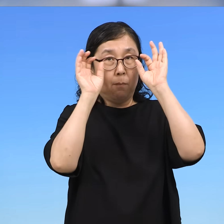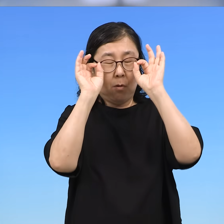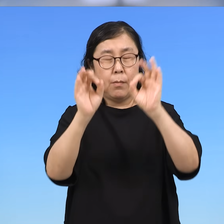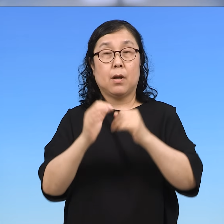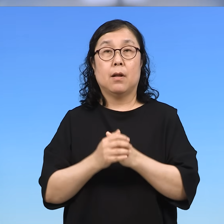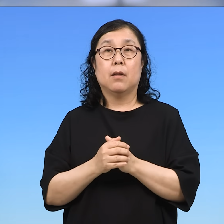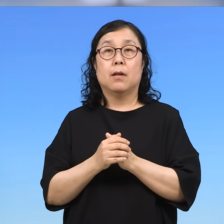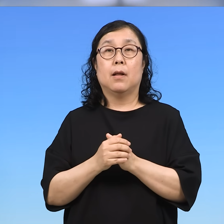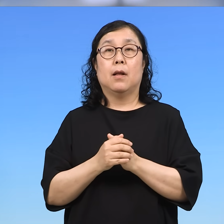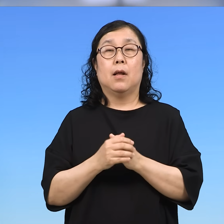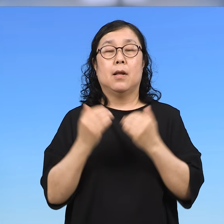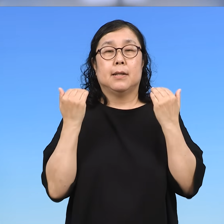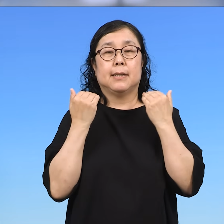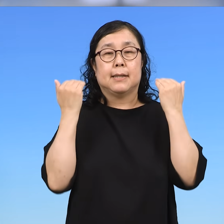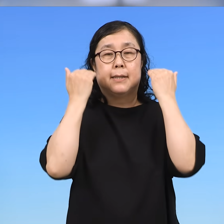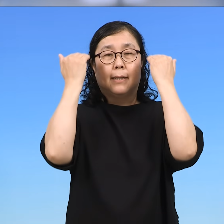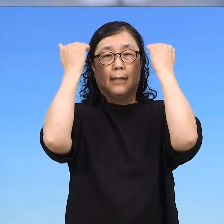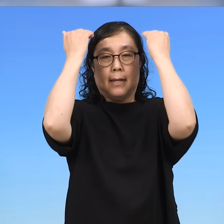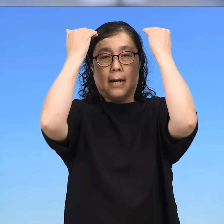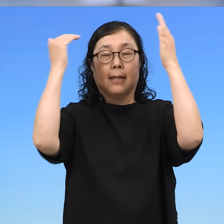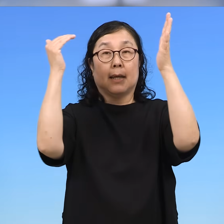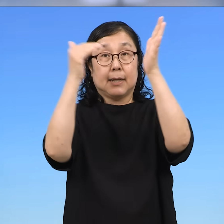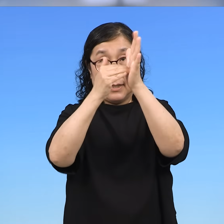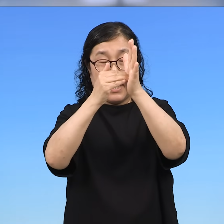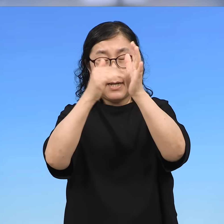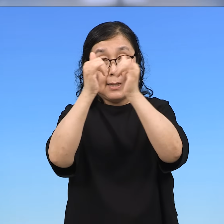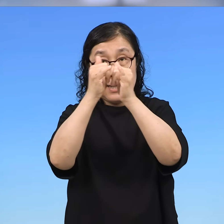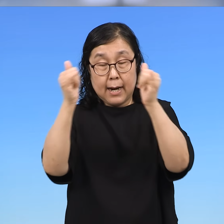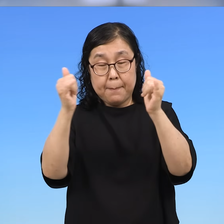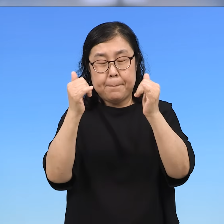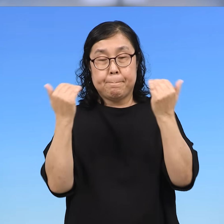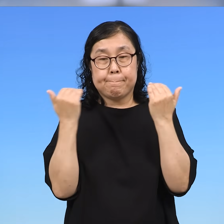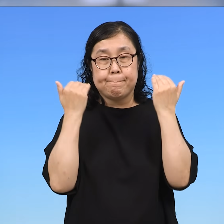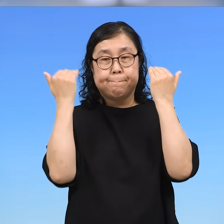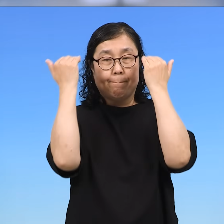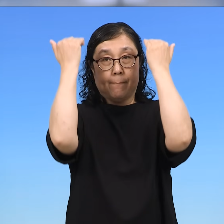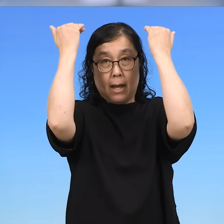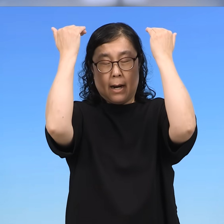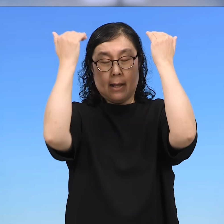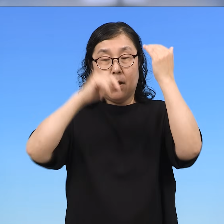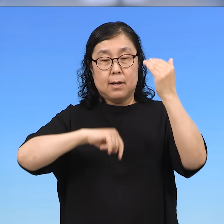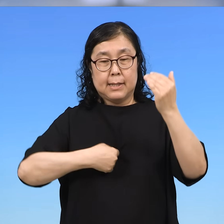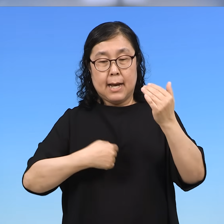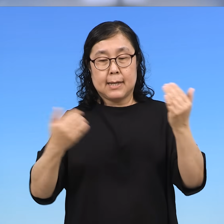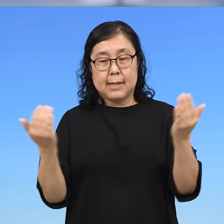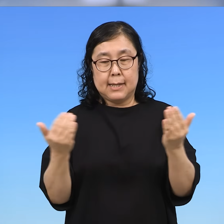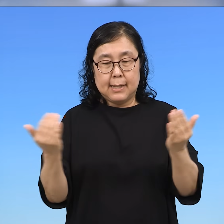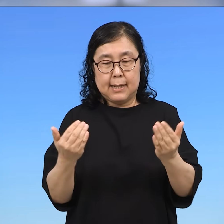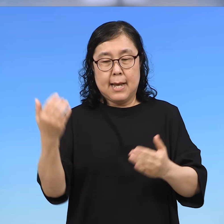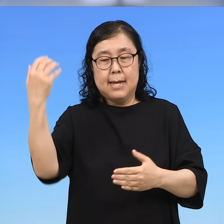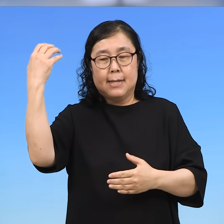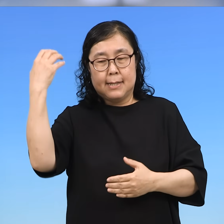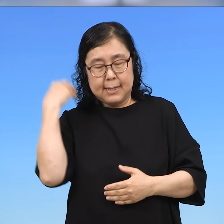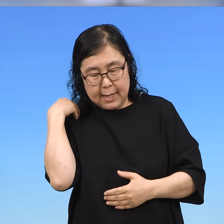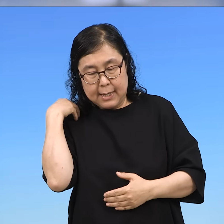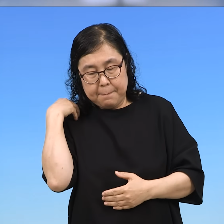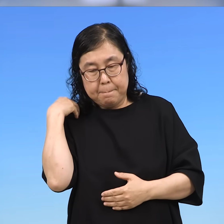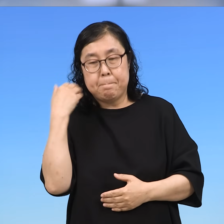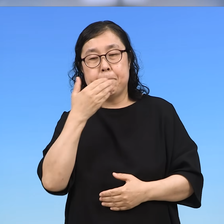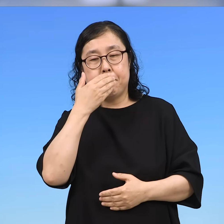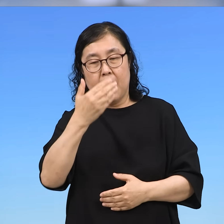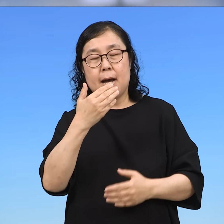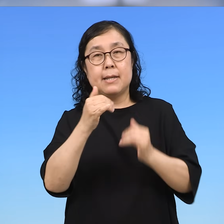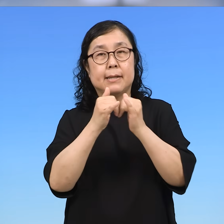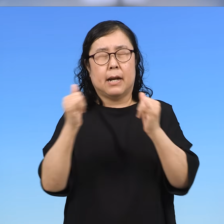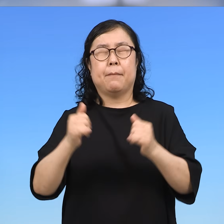이렇게 정의했습니다. 다 자란 사람, 또는 다 자라서 자기 일에 책임을 질 수 있는